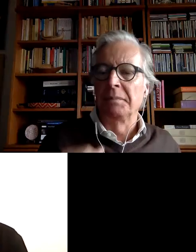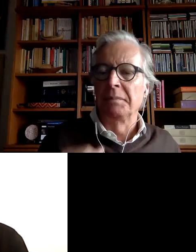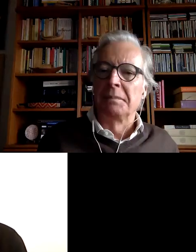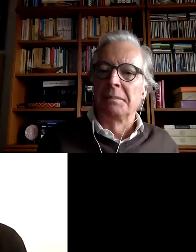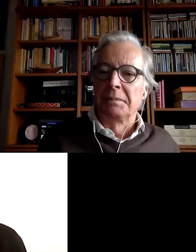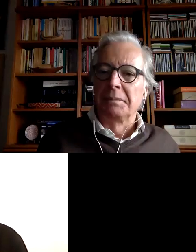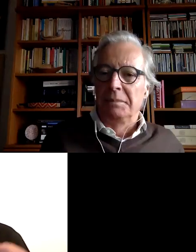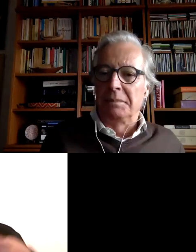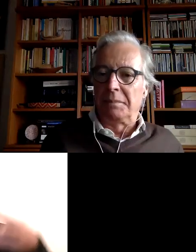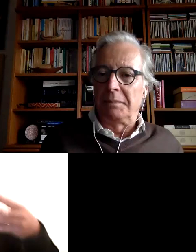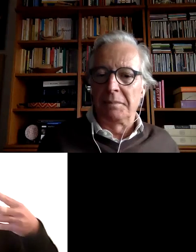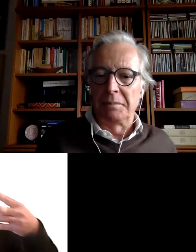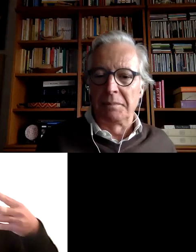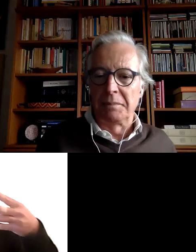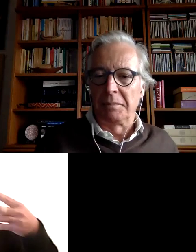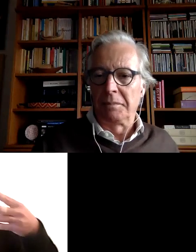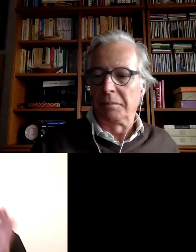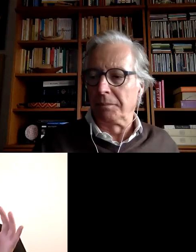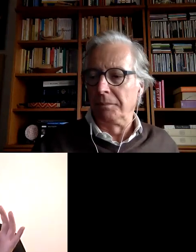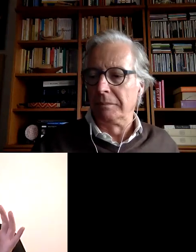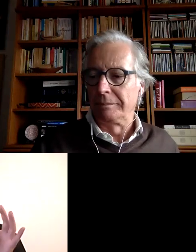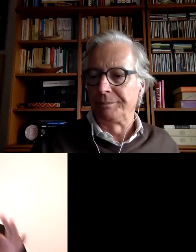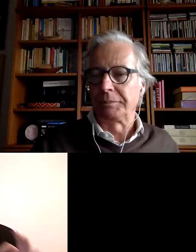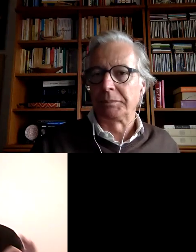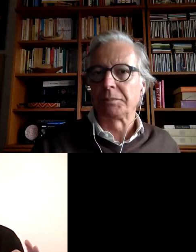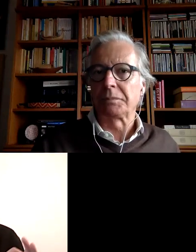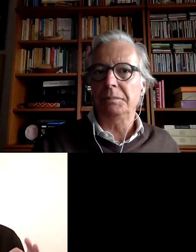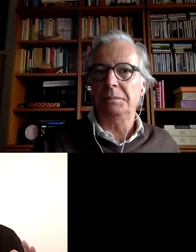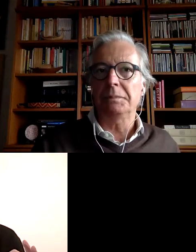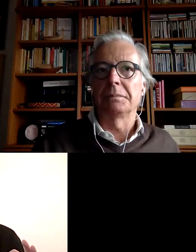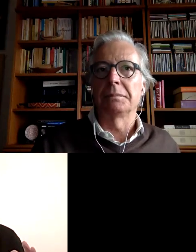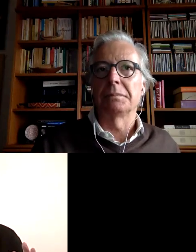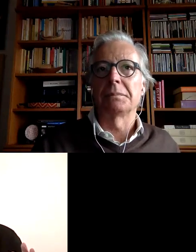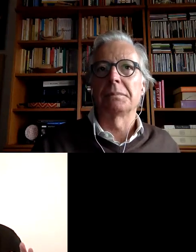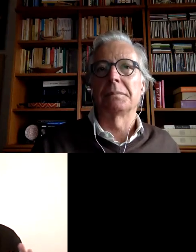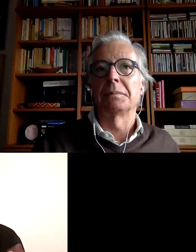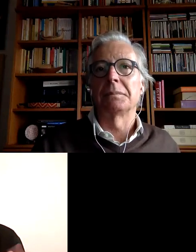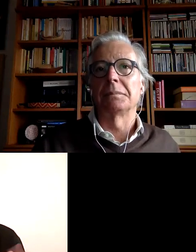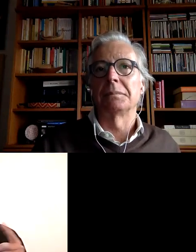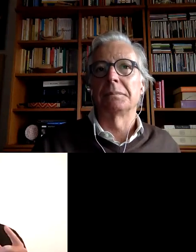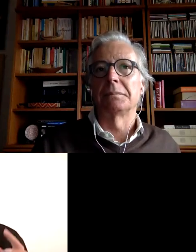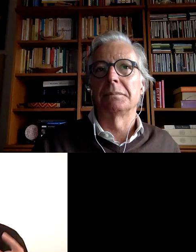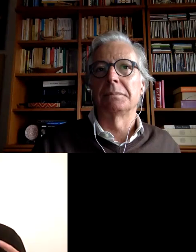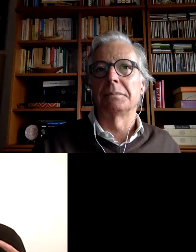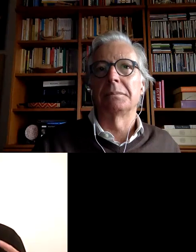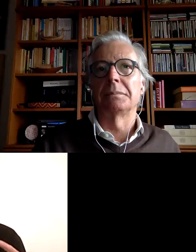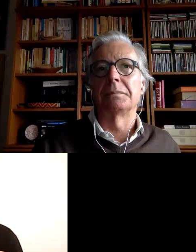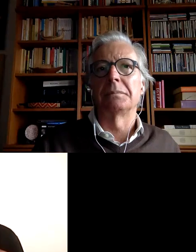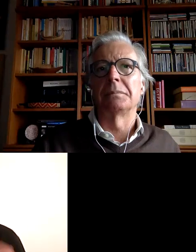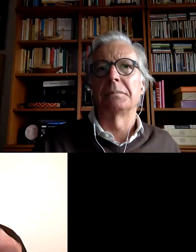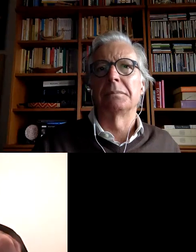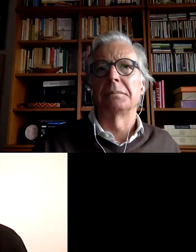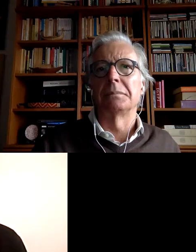de Questions and Answers. E no final nós lançaremos as perguntas que foram